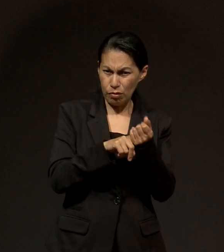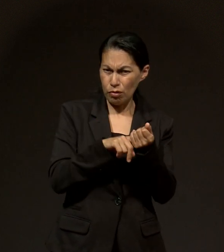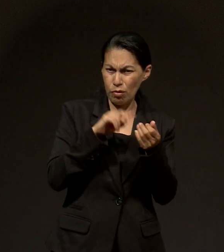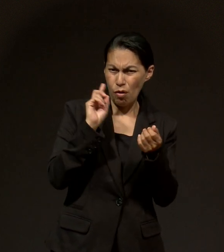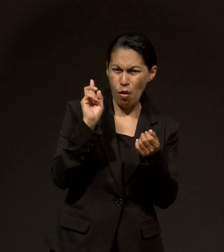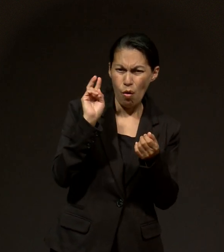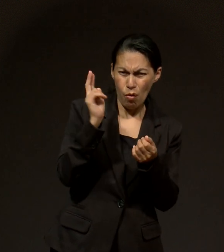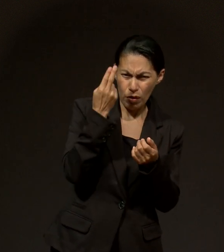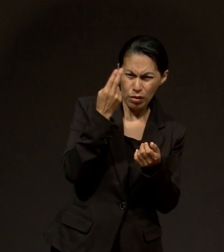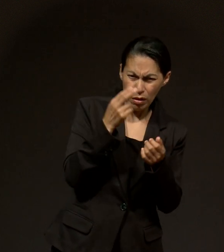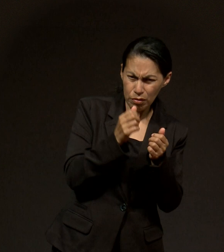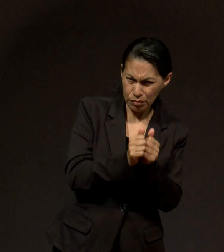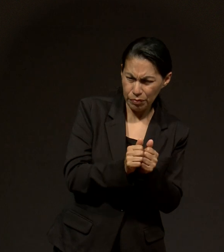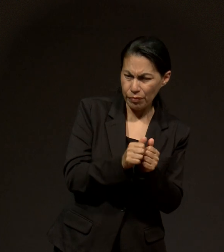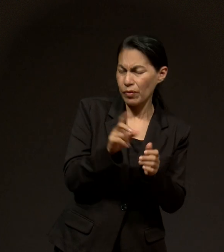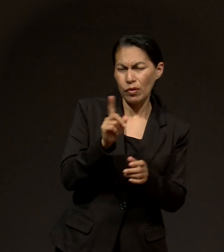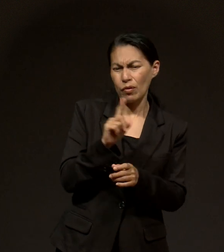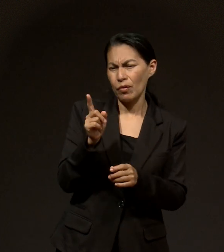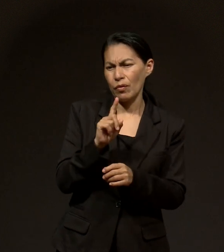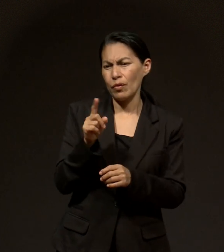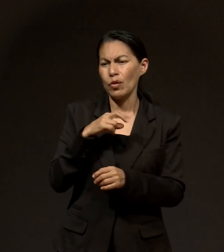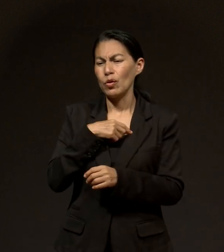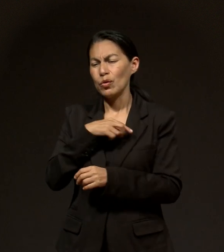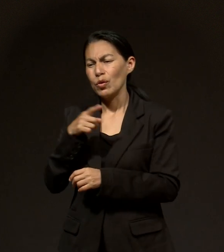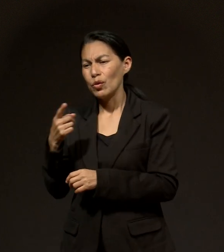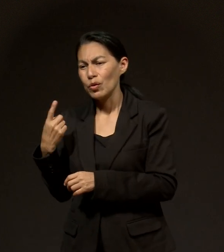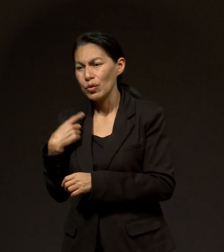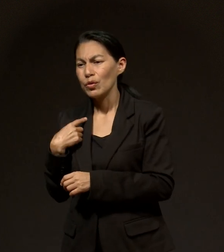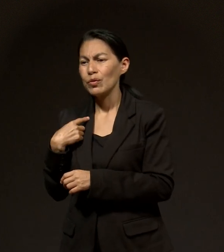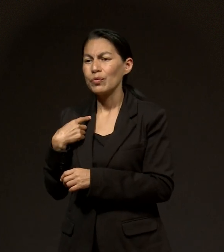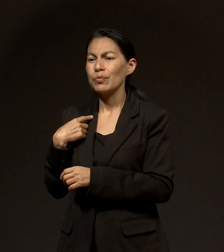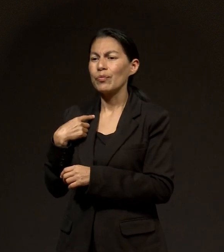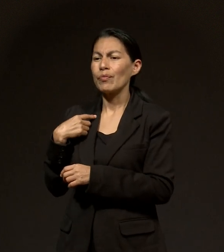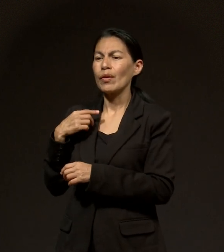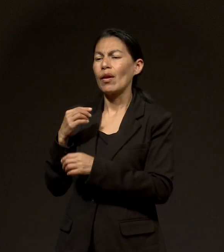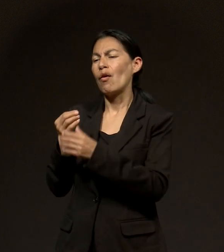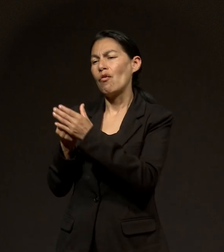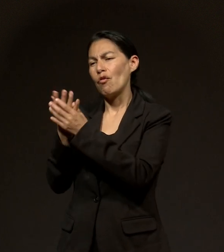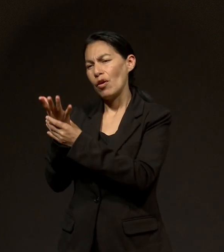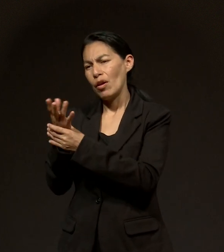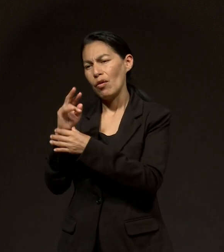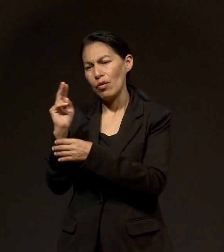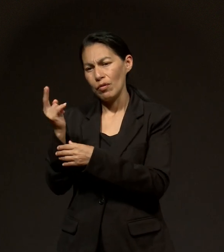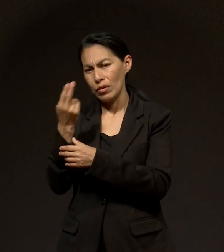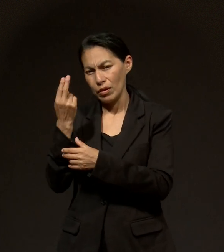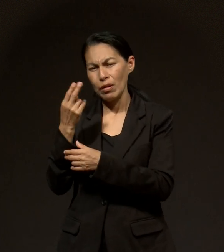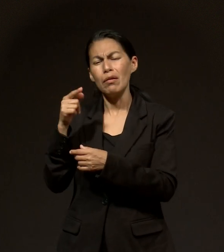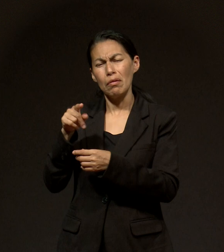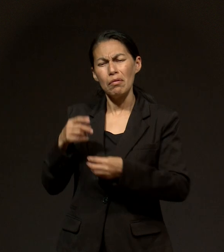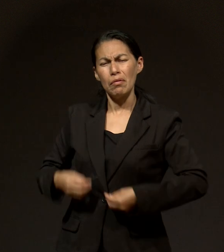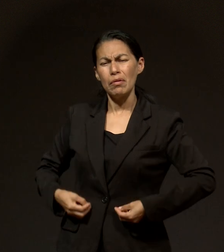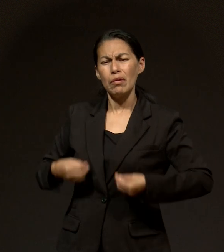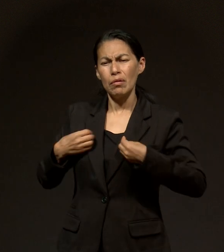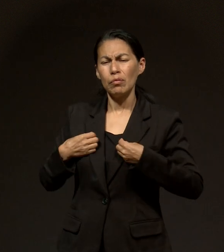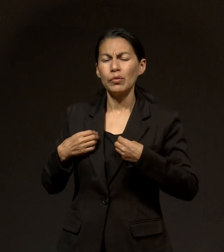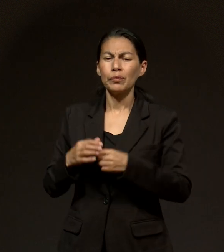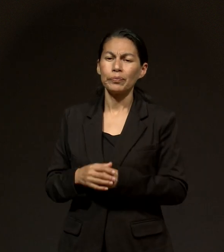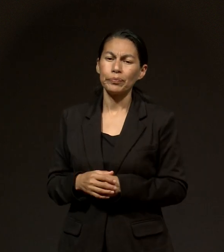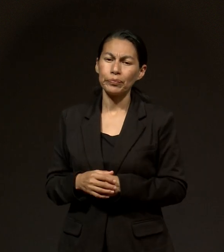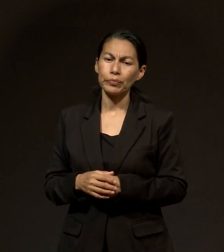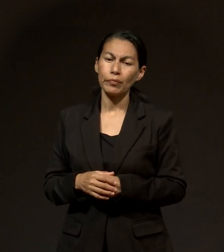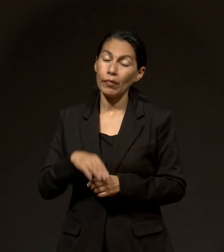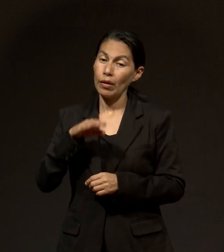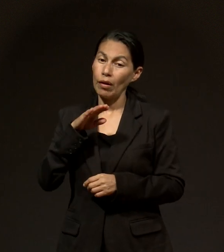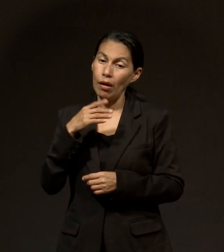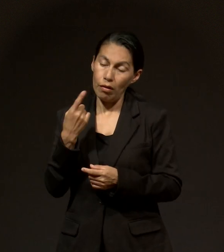sí, así es. ¿Tu mamá vino entonces? Mi mamá vino con nosotras, así es. Y ya después ella se